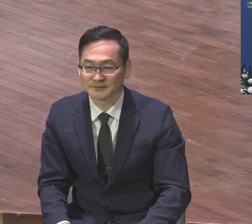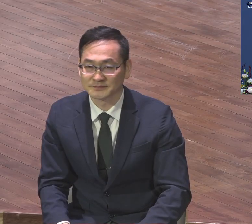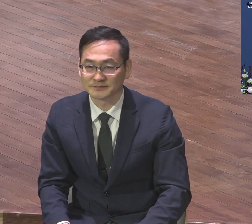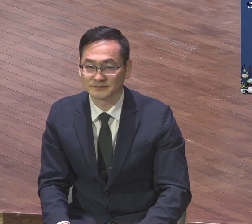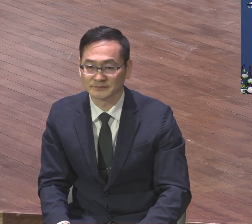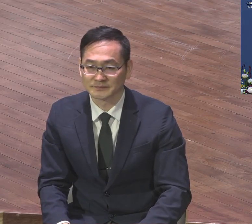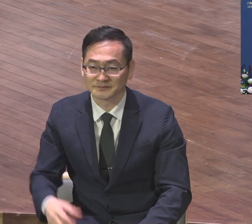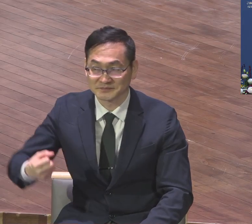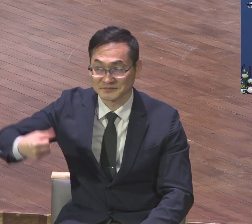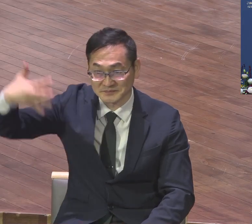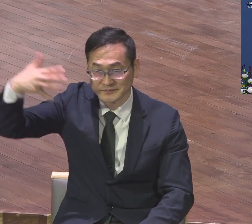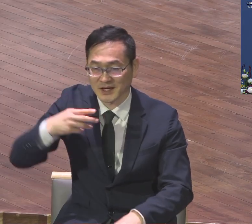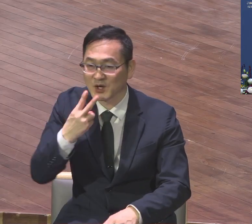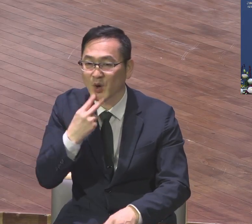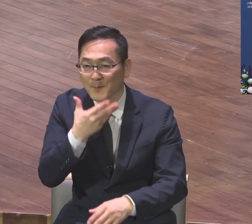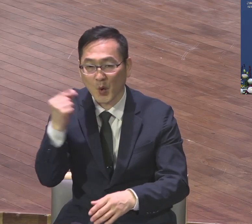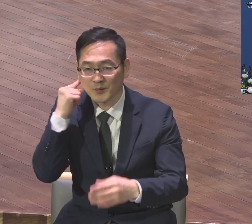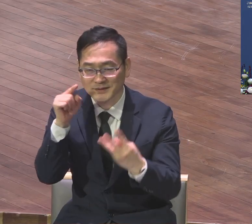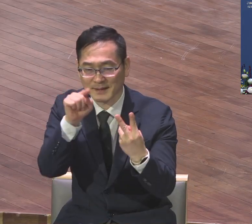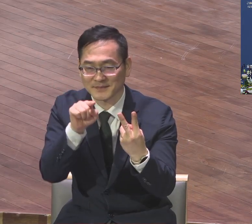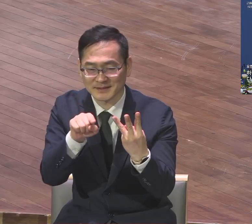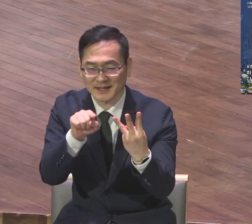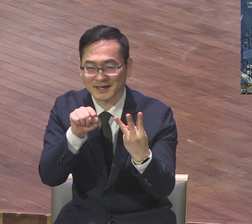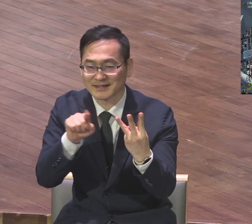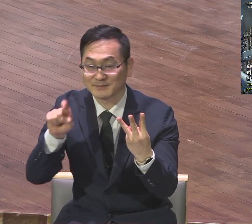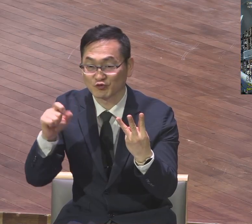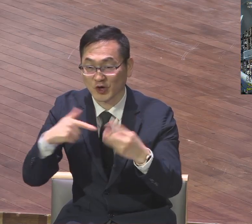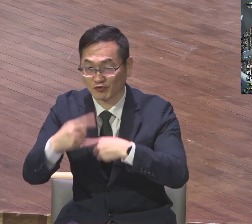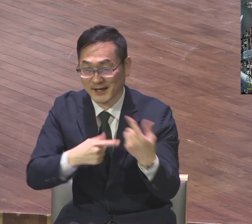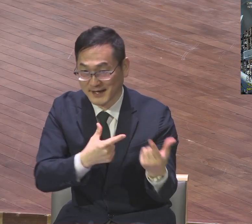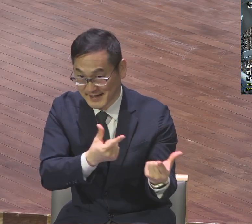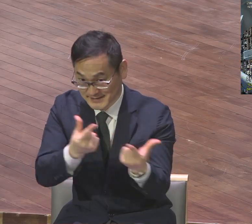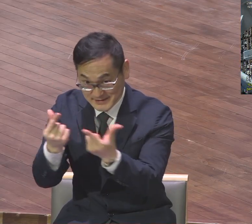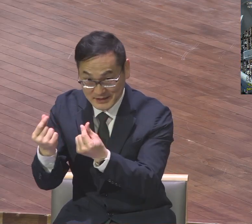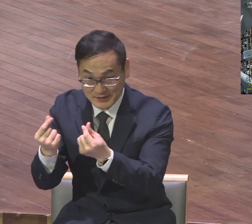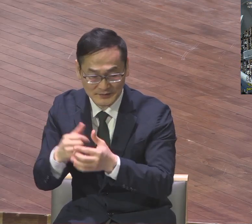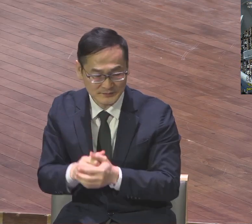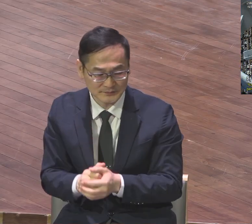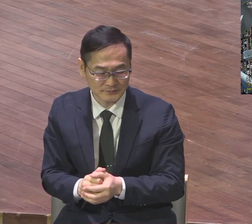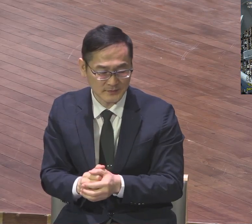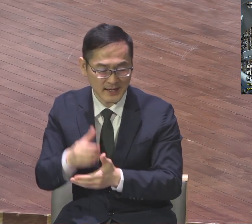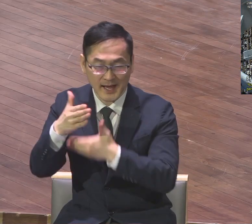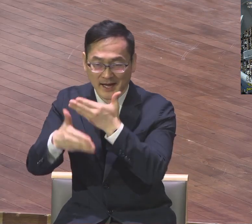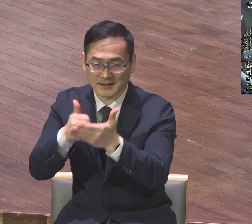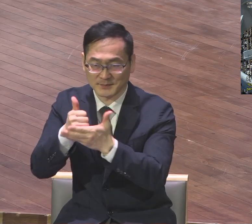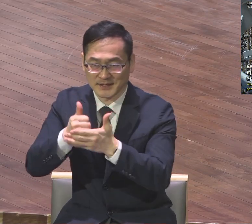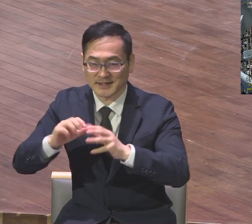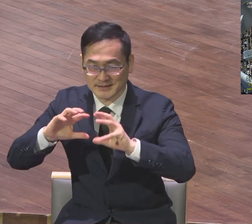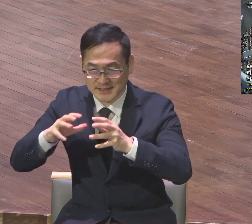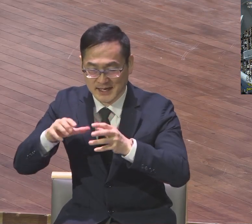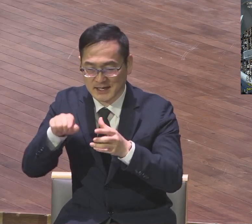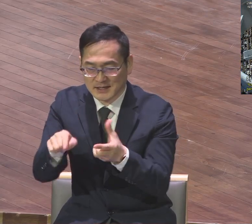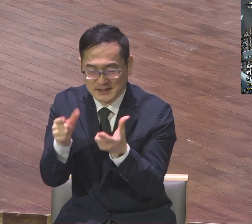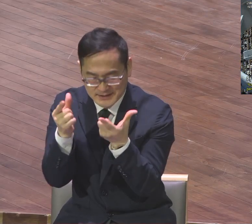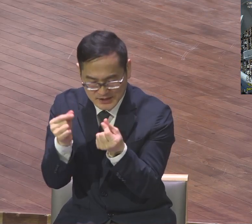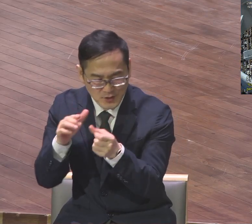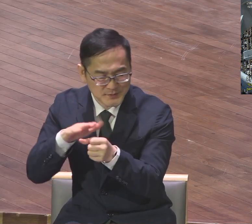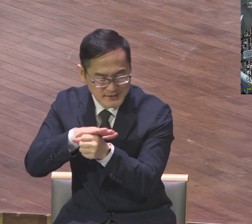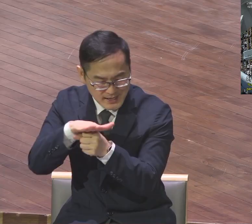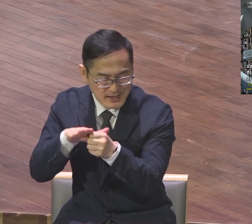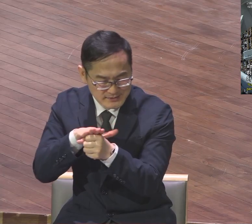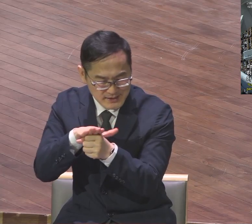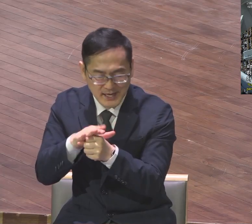띄워줄 거니까 요한복음 3장 16절 같이 읽겠습니다. 같이 고백합니다. 시작. 하나님이 세상을